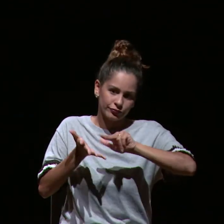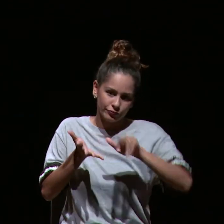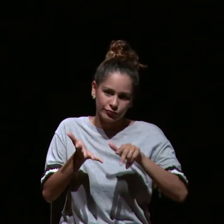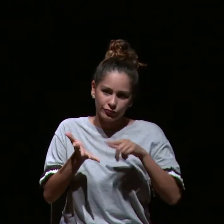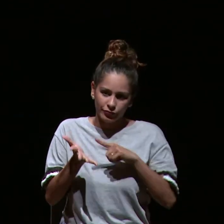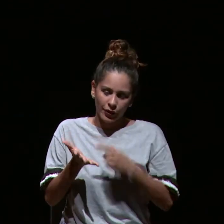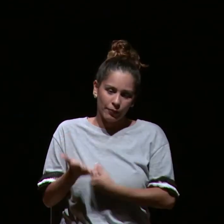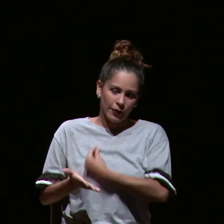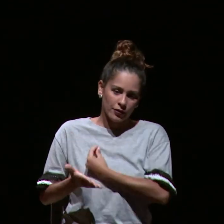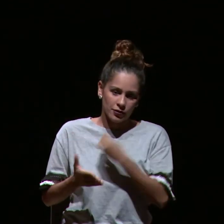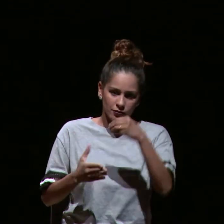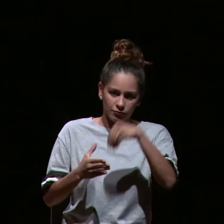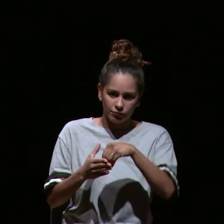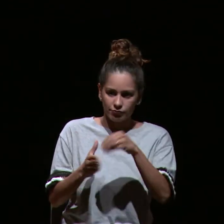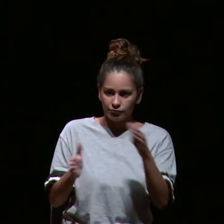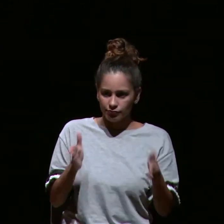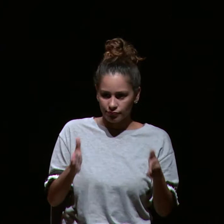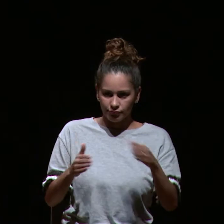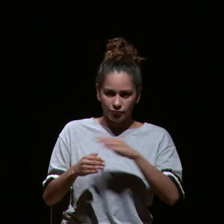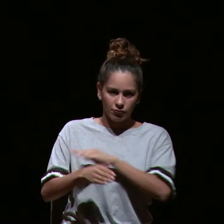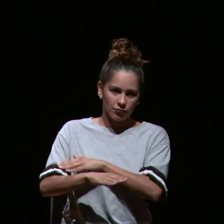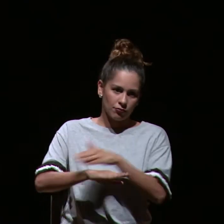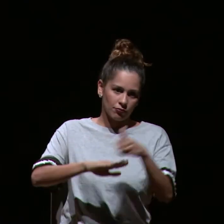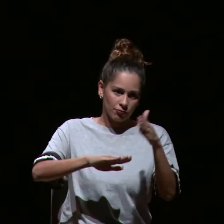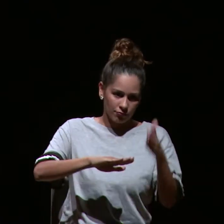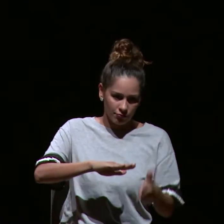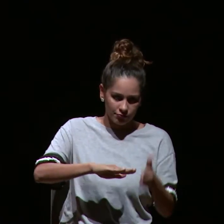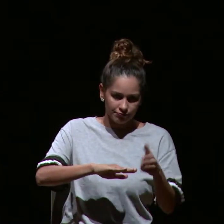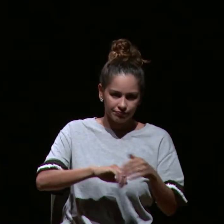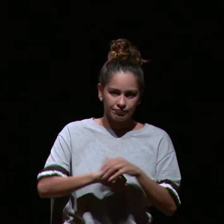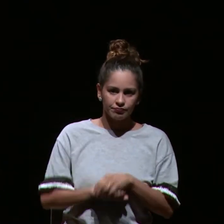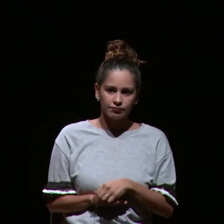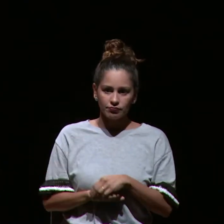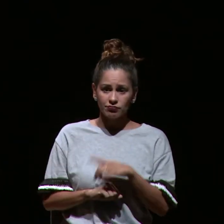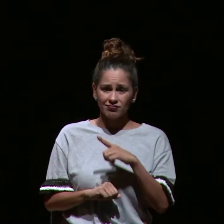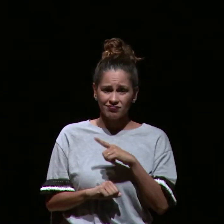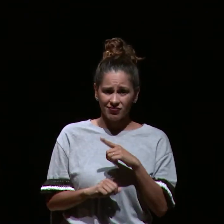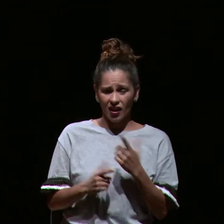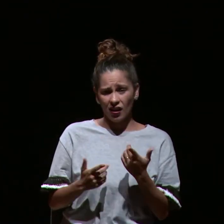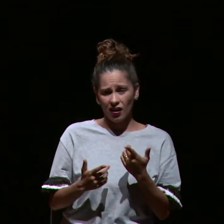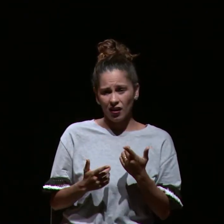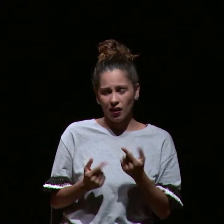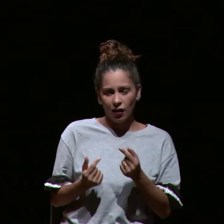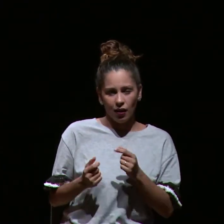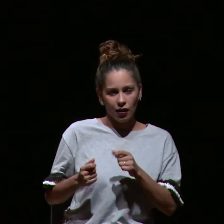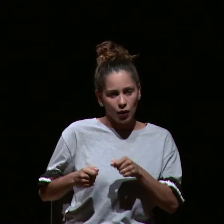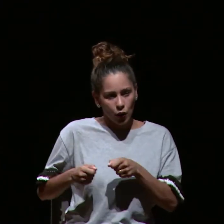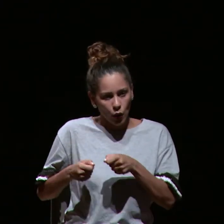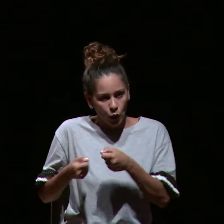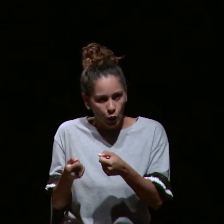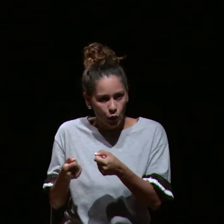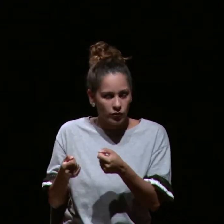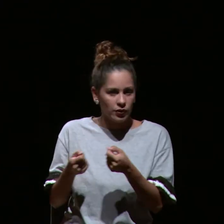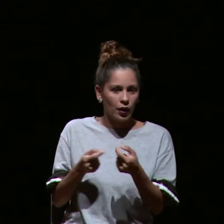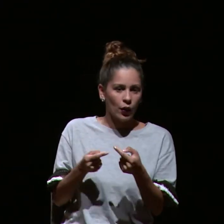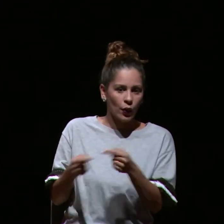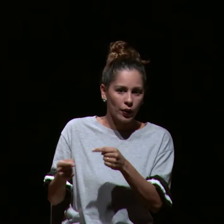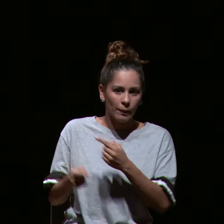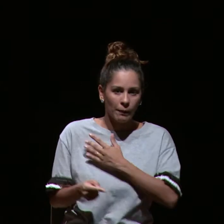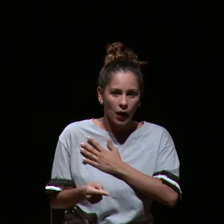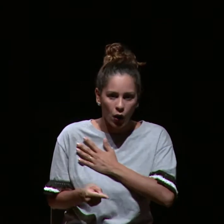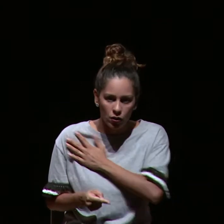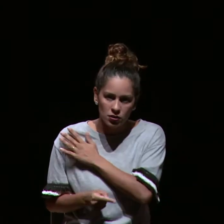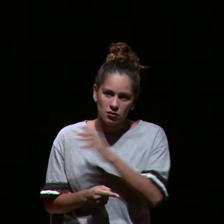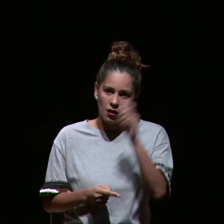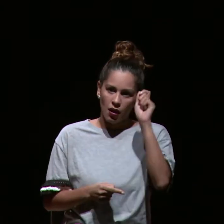nossa contemporaneidade. Se não bastasse lutar contra leituras eurocêntricas das manifestações afro-brasileiras e africanas,